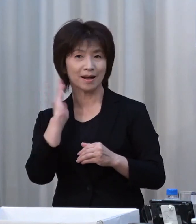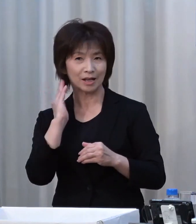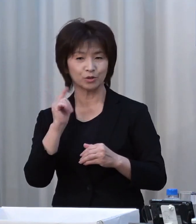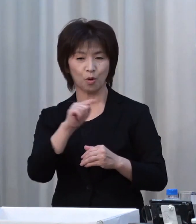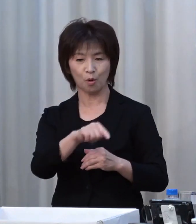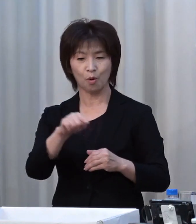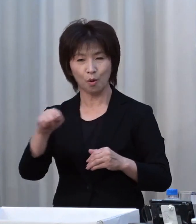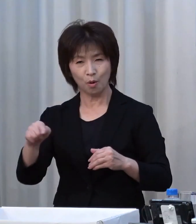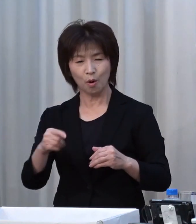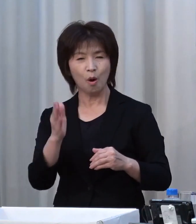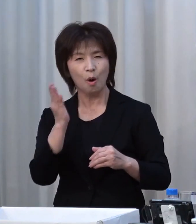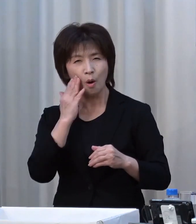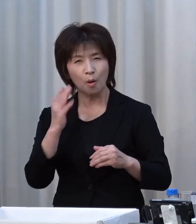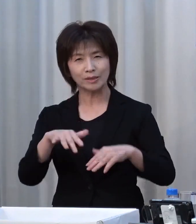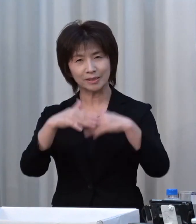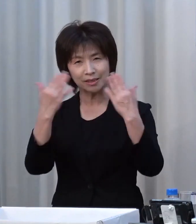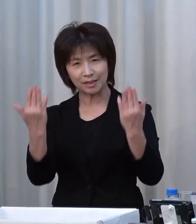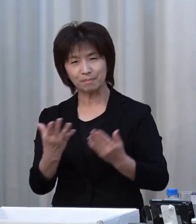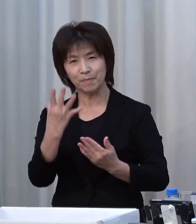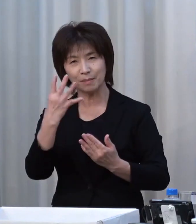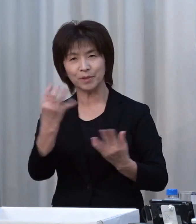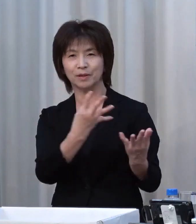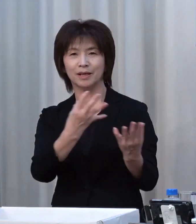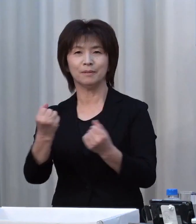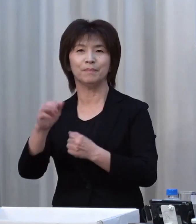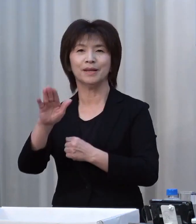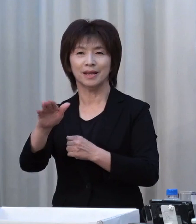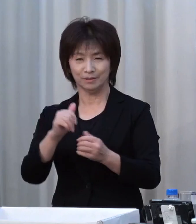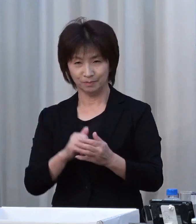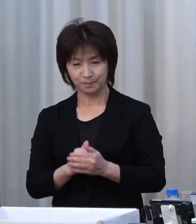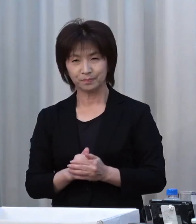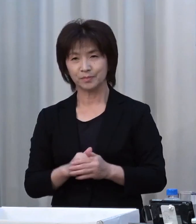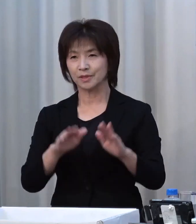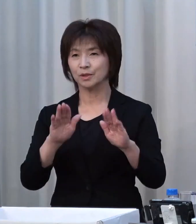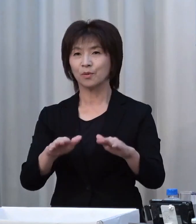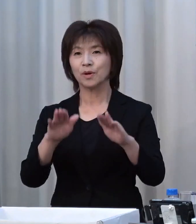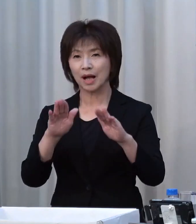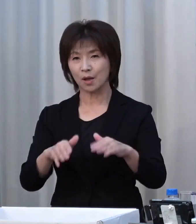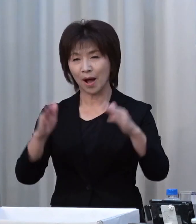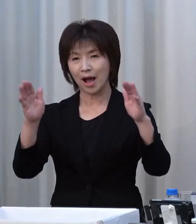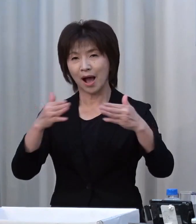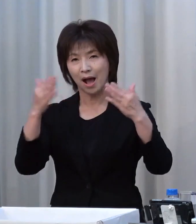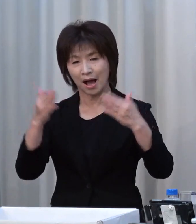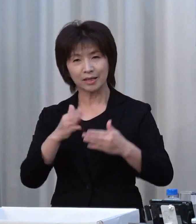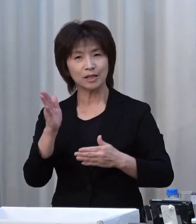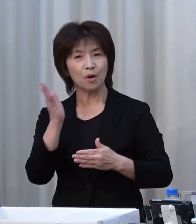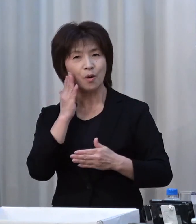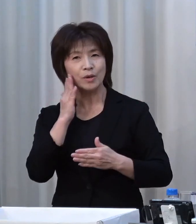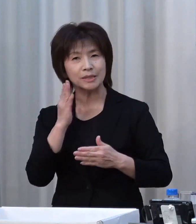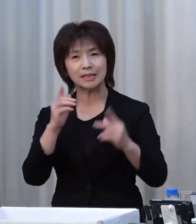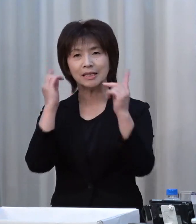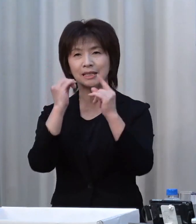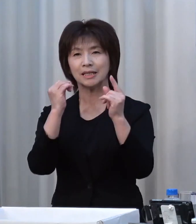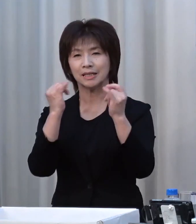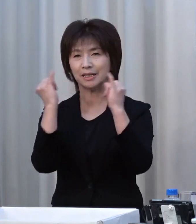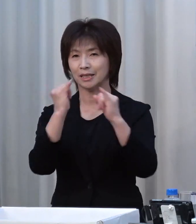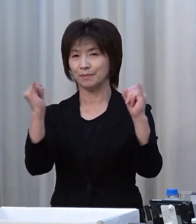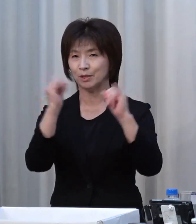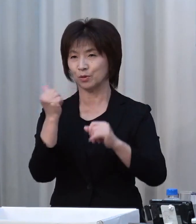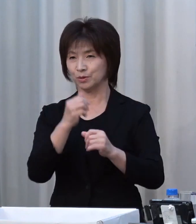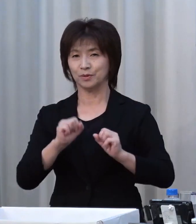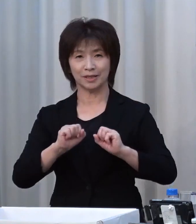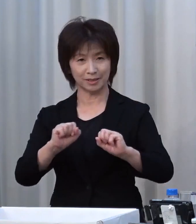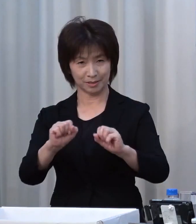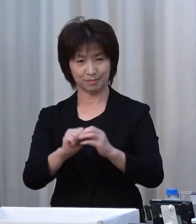幸といった美味しさあふれる魅力がたくさんございます。今回は秋の味覚を楽しめるイベントをご紹介いたします